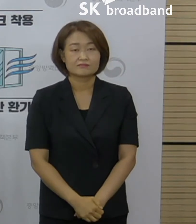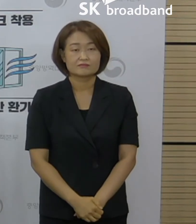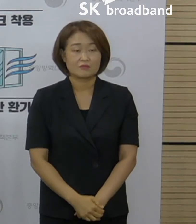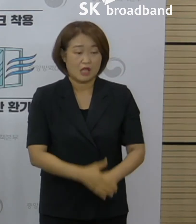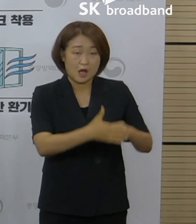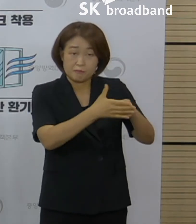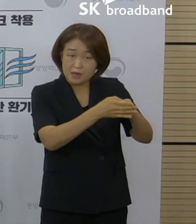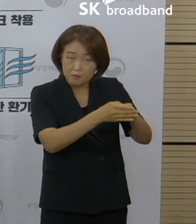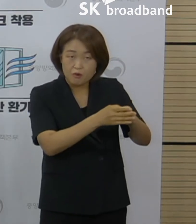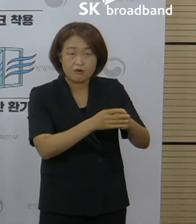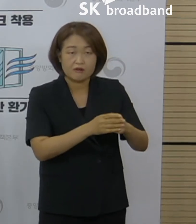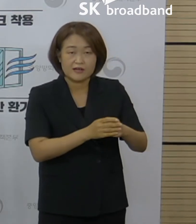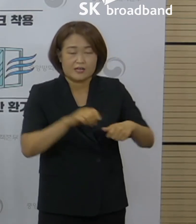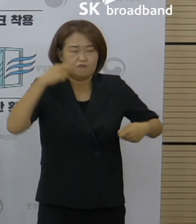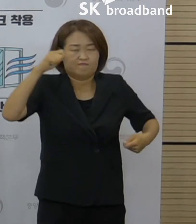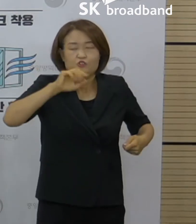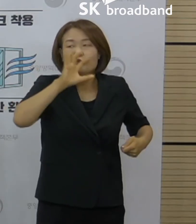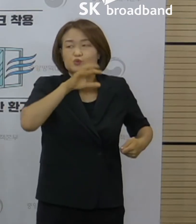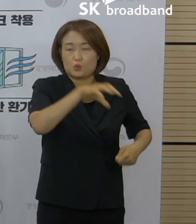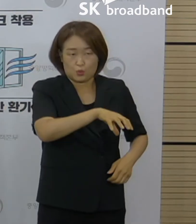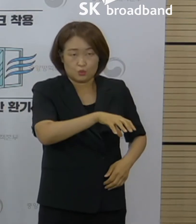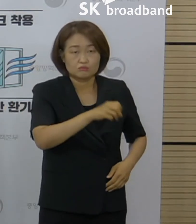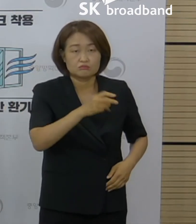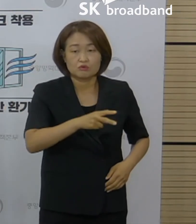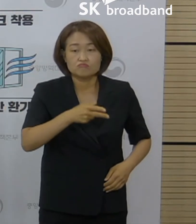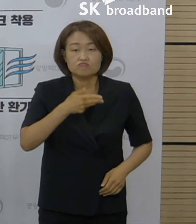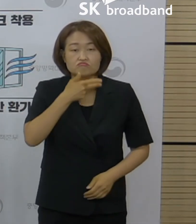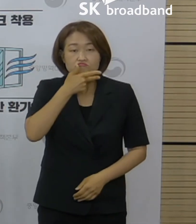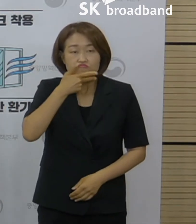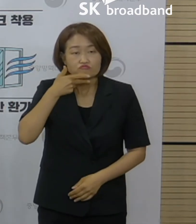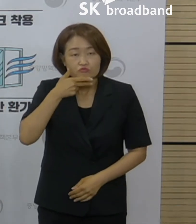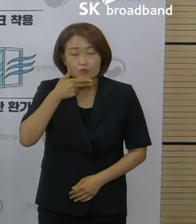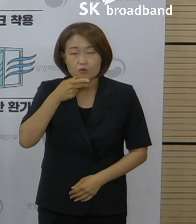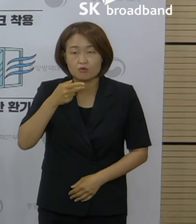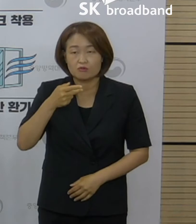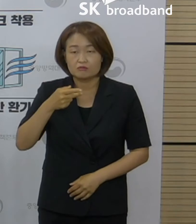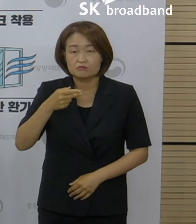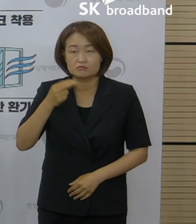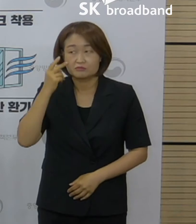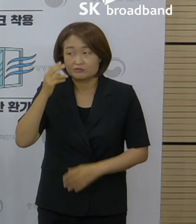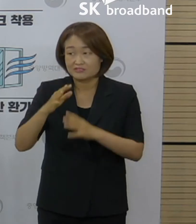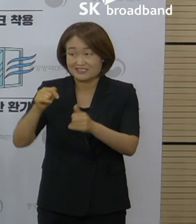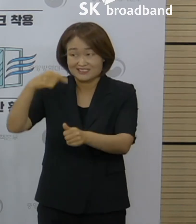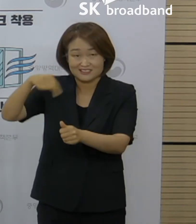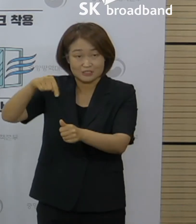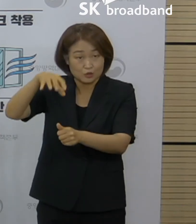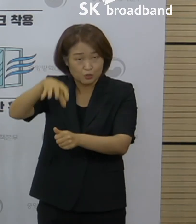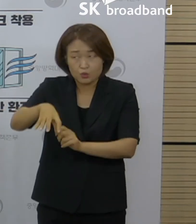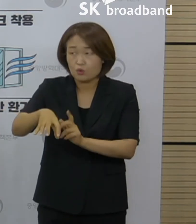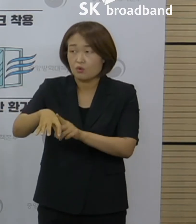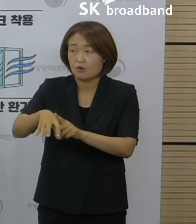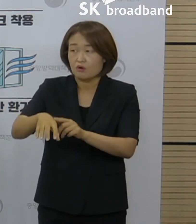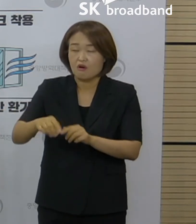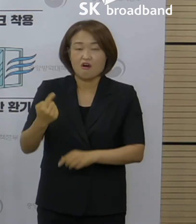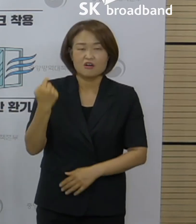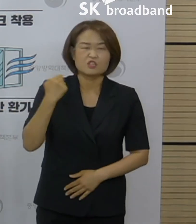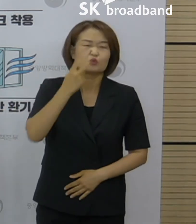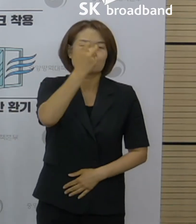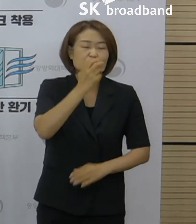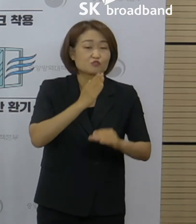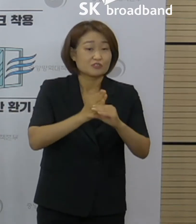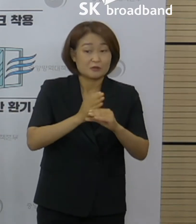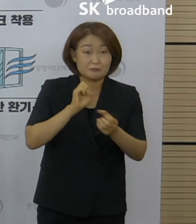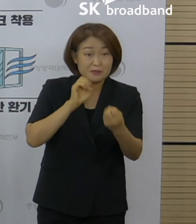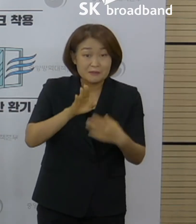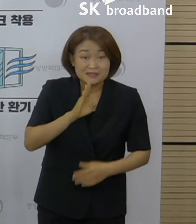마포구 댄스 연습실과 또 원어민 강사발 집단 감염 사례의 연관성이 어제까지인 조사 중이라고 했는데 새로 밝혀진